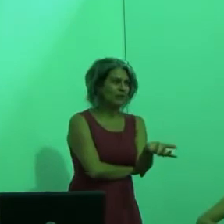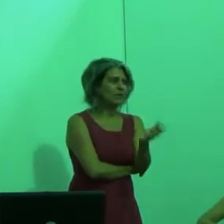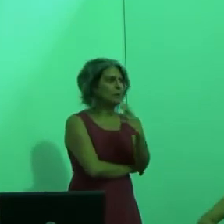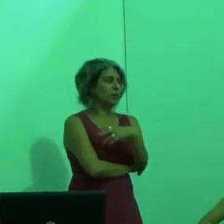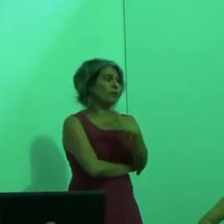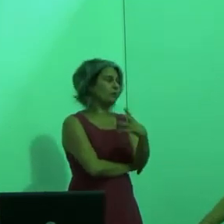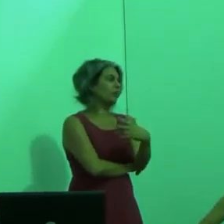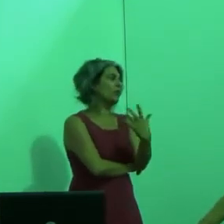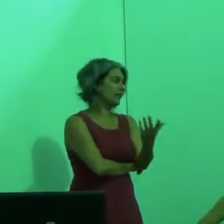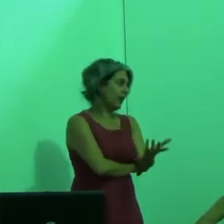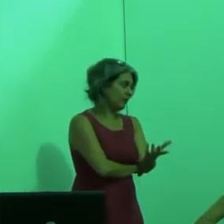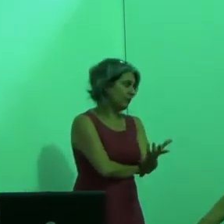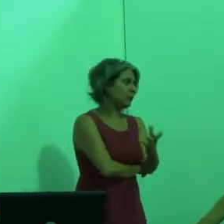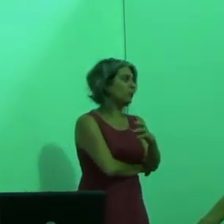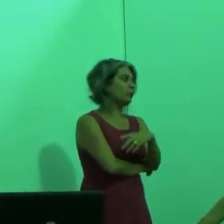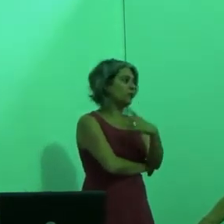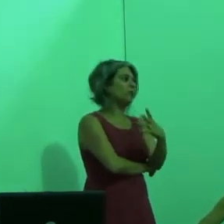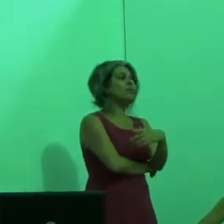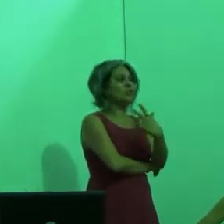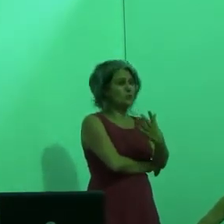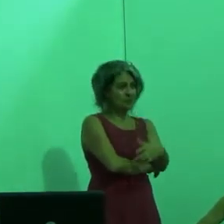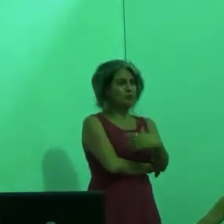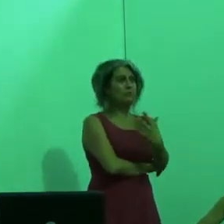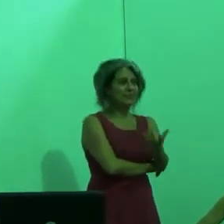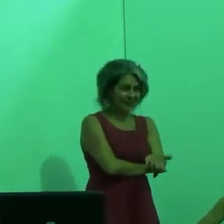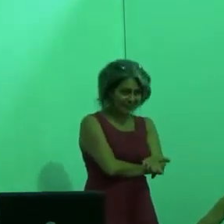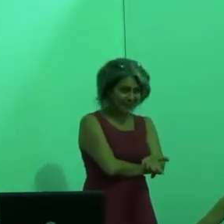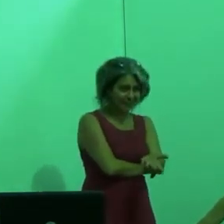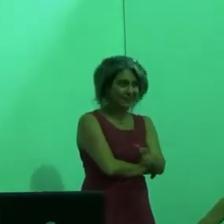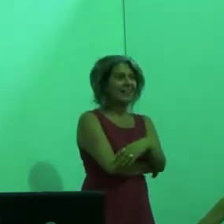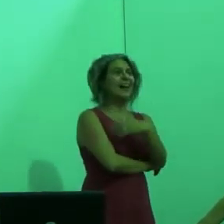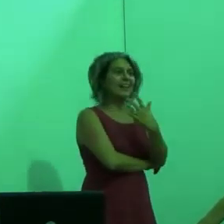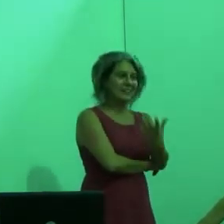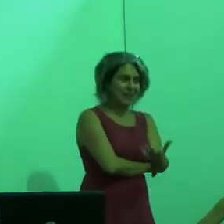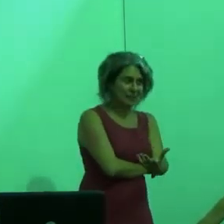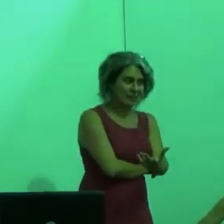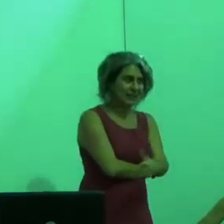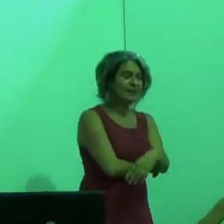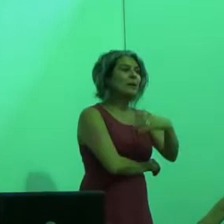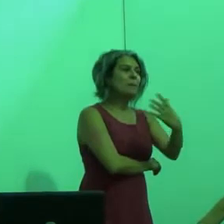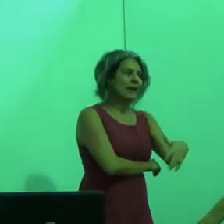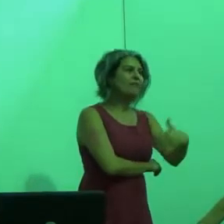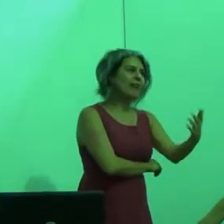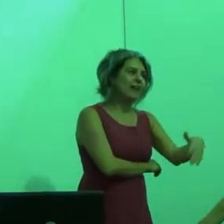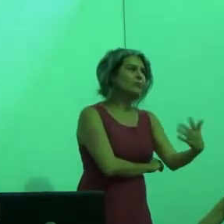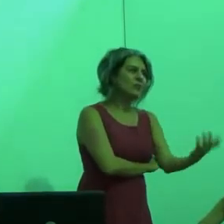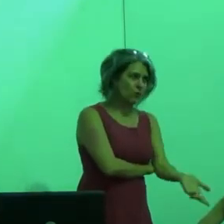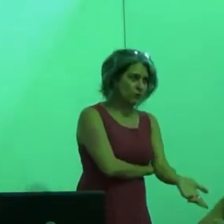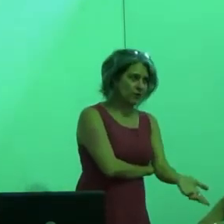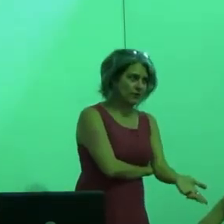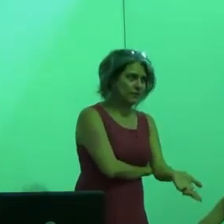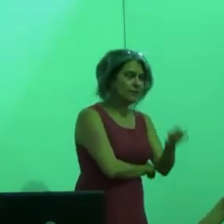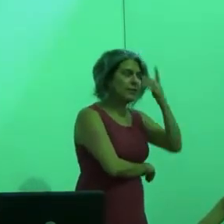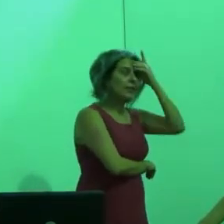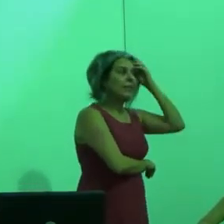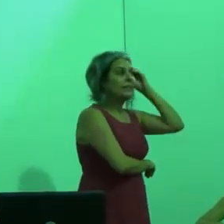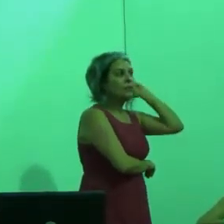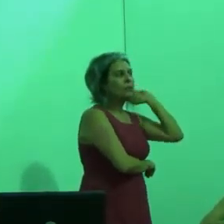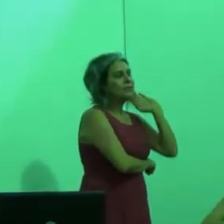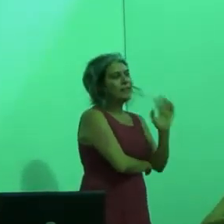vocês, porque eu vou usar dois gráficos produzidos em situação de pesquisa acadêmica para falar de umas coisas. Então, não sei se eu